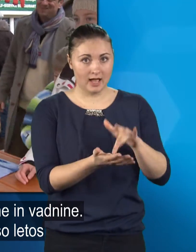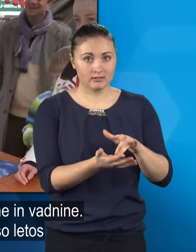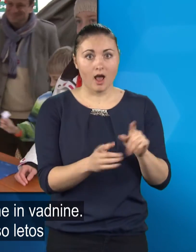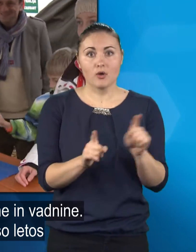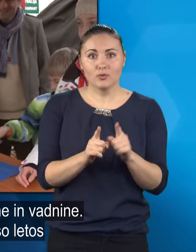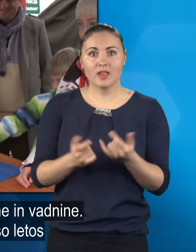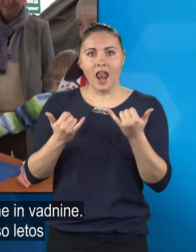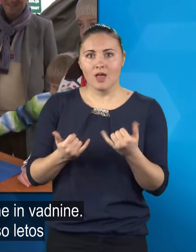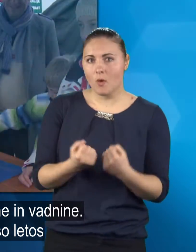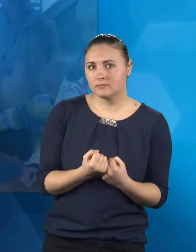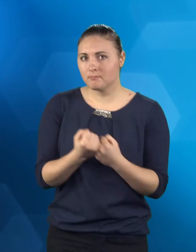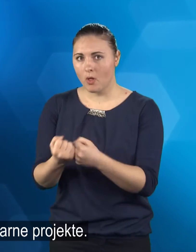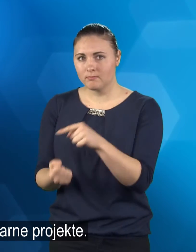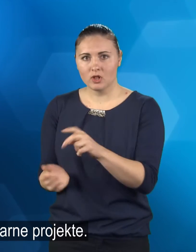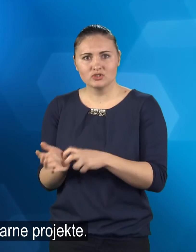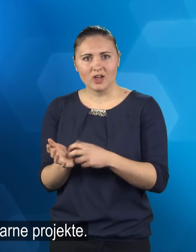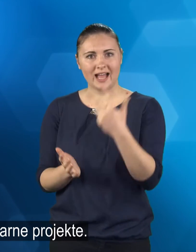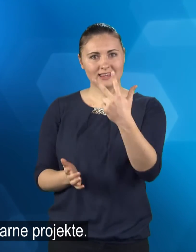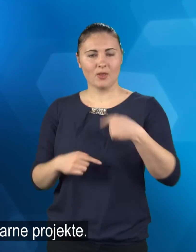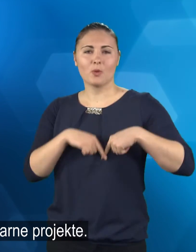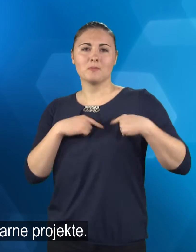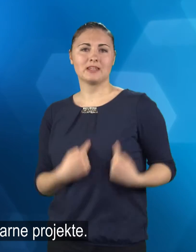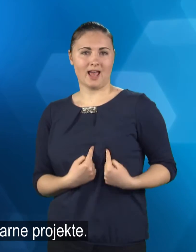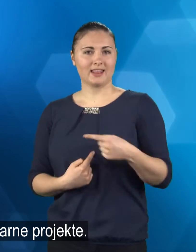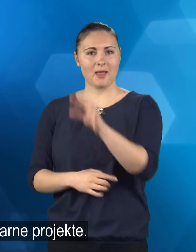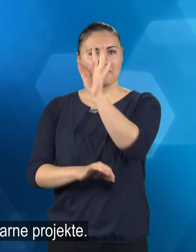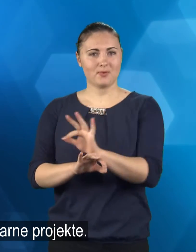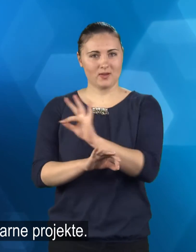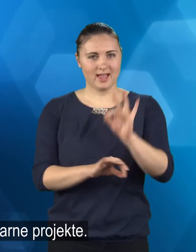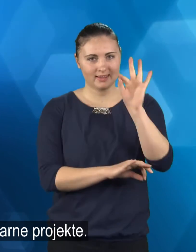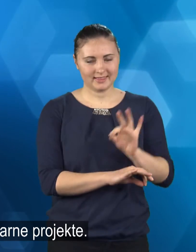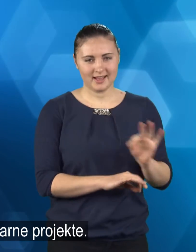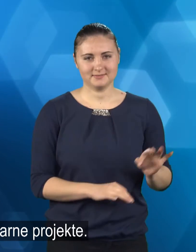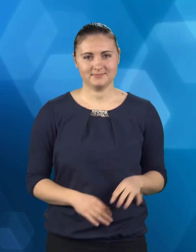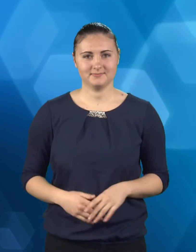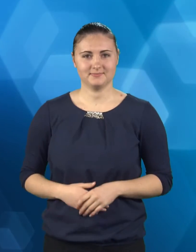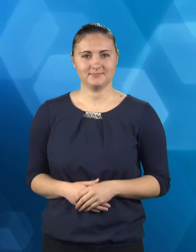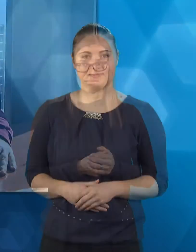Poleg centra so letos podprli še 3 humanitarne projekte.